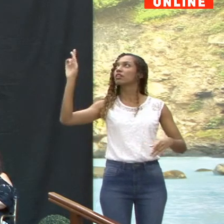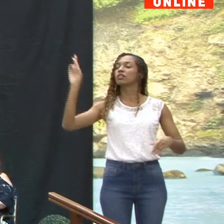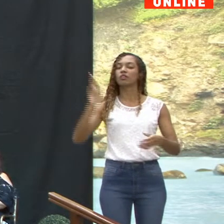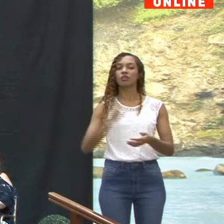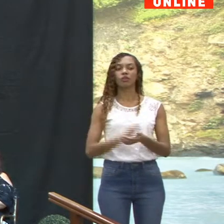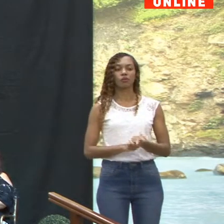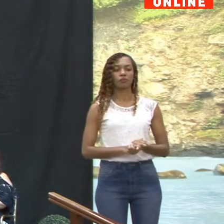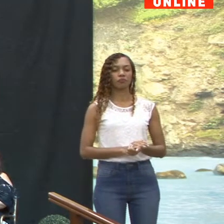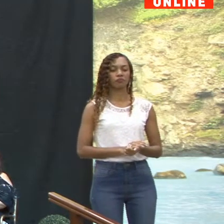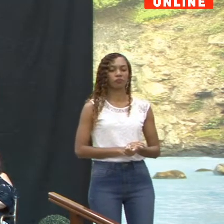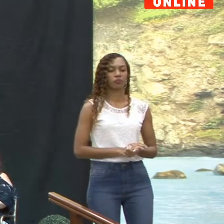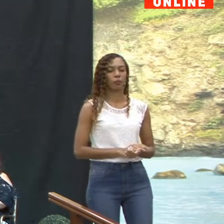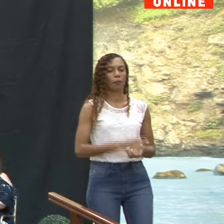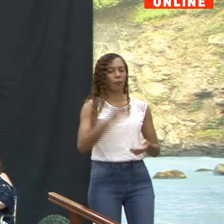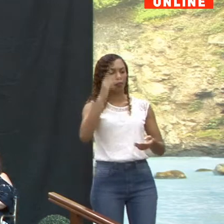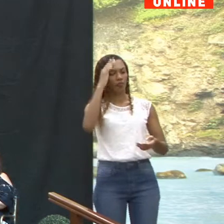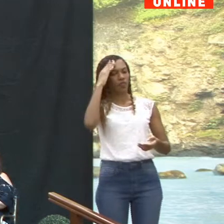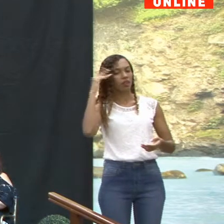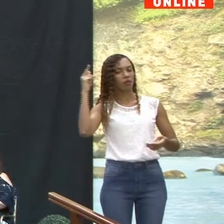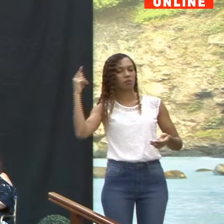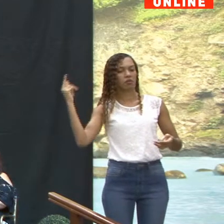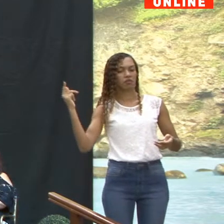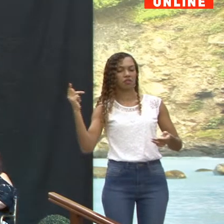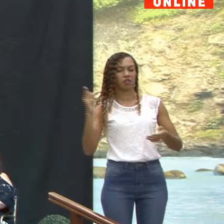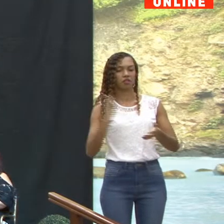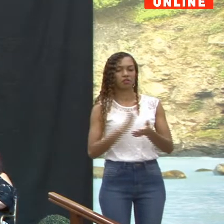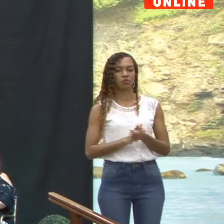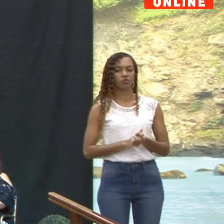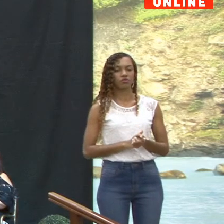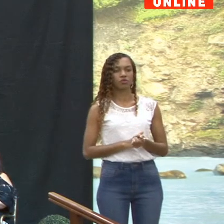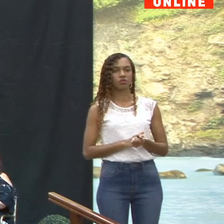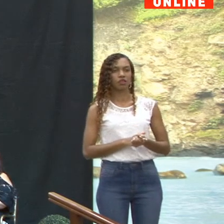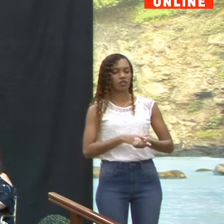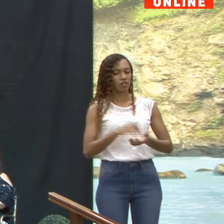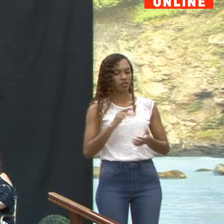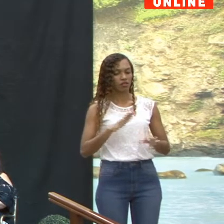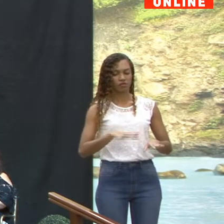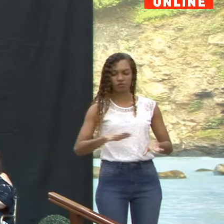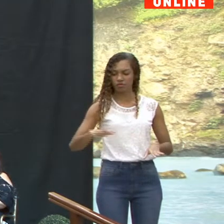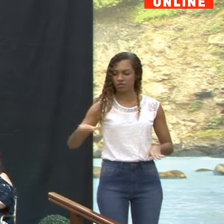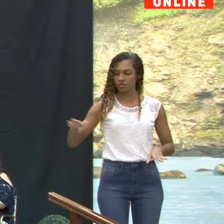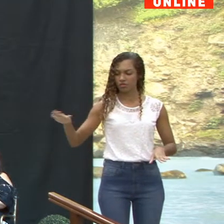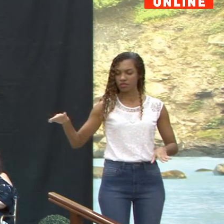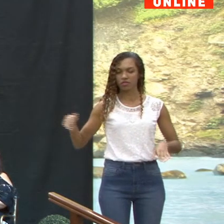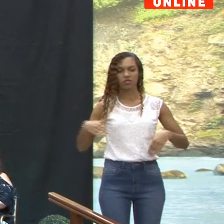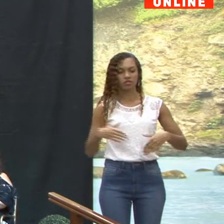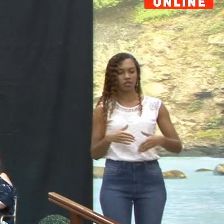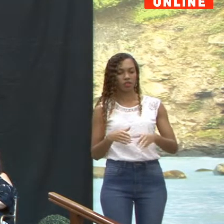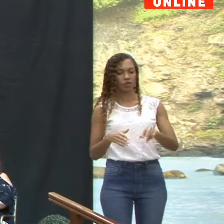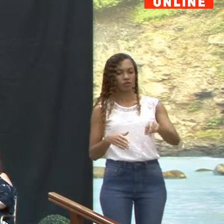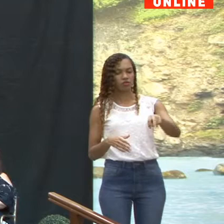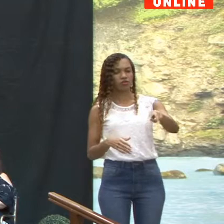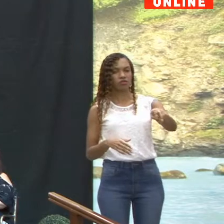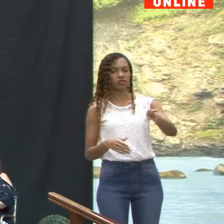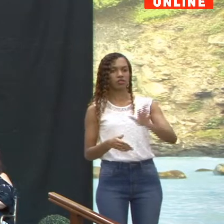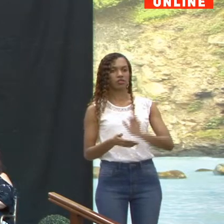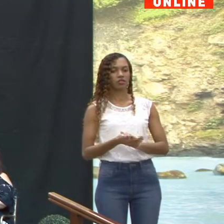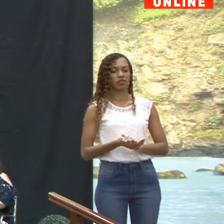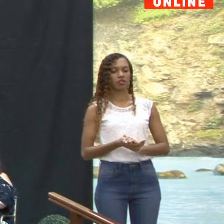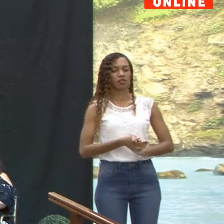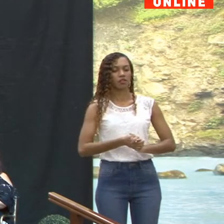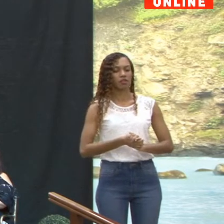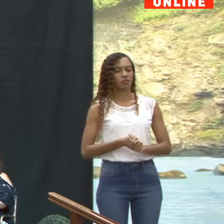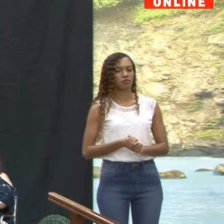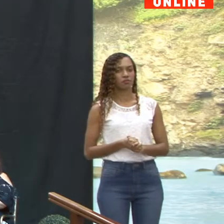Provérbios 22, versículo 6. Instrui o menino no caminho que deve andar, para quando envelhecer não se desviará dele. Eu quero